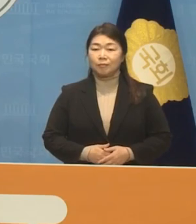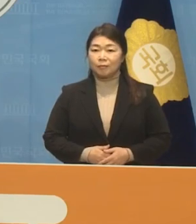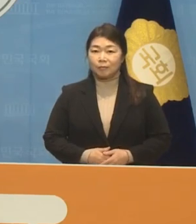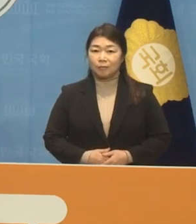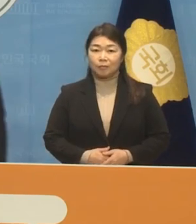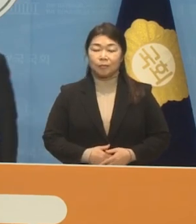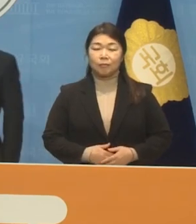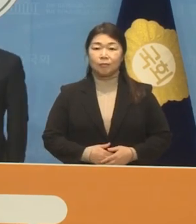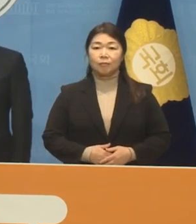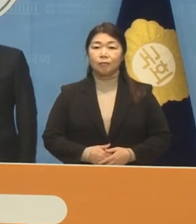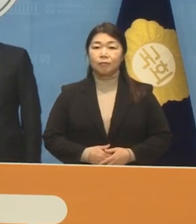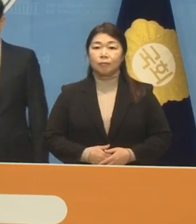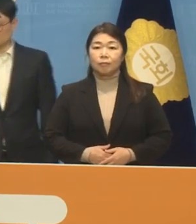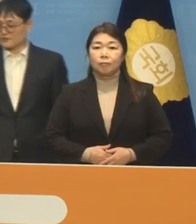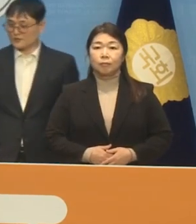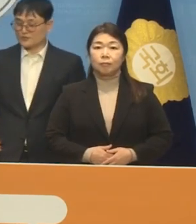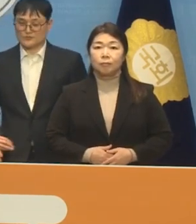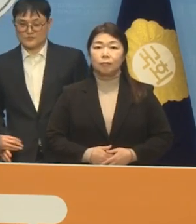알겠습니다.